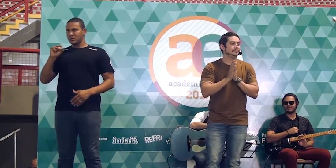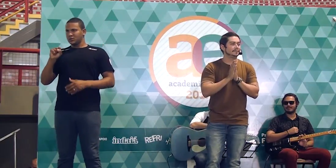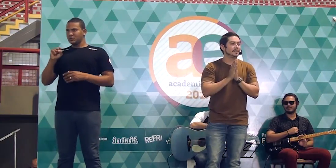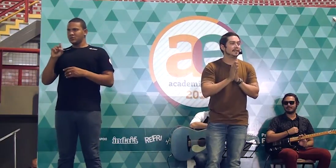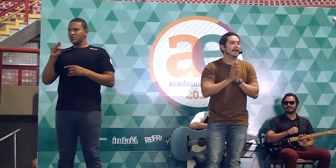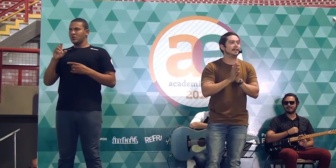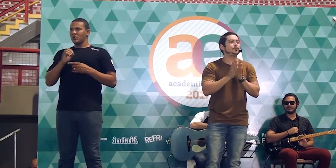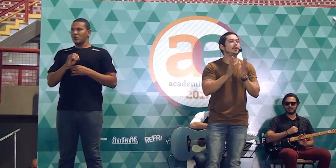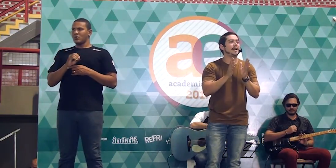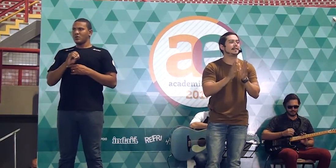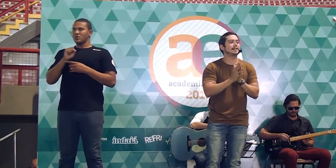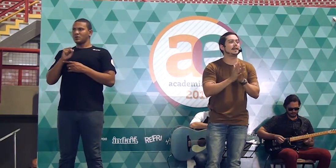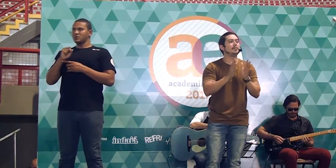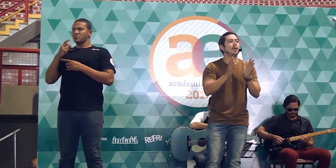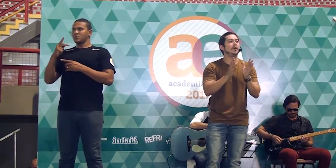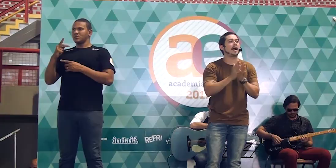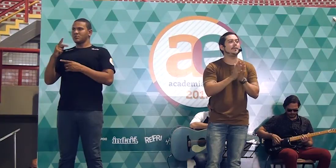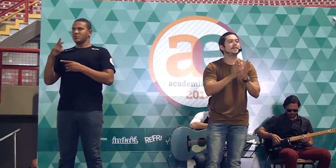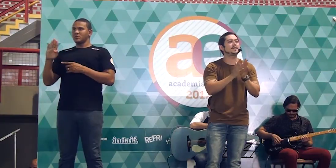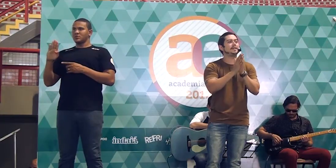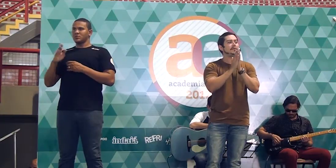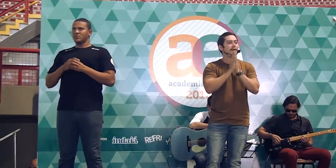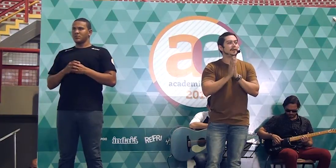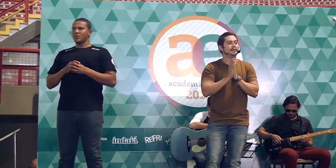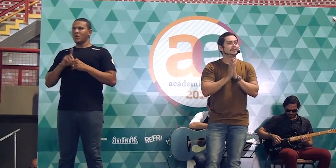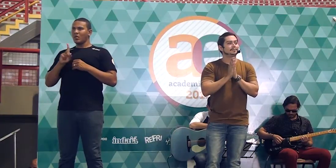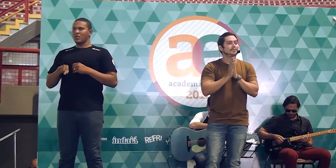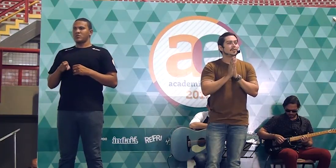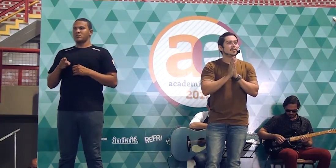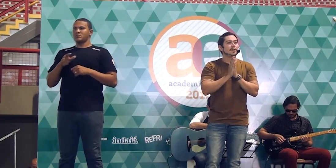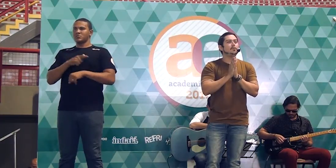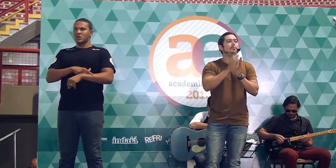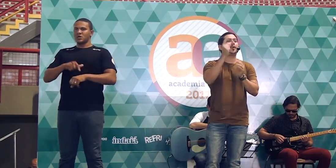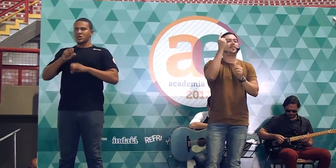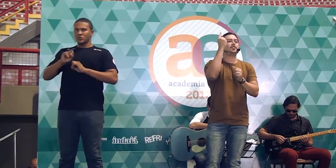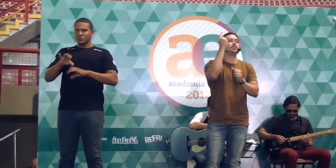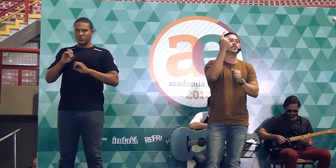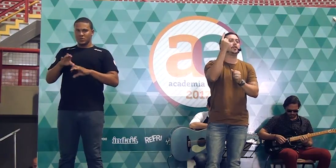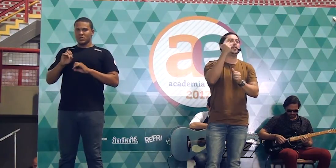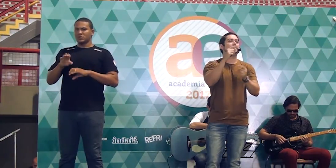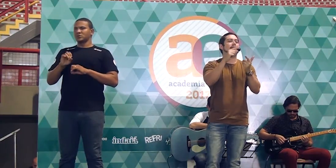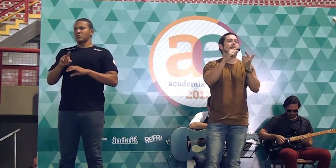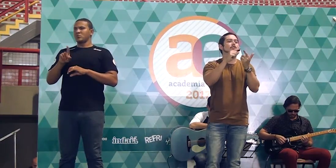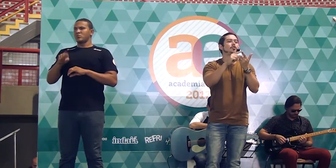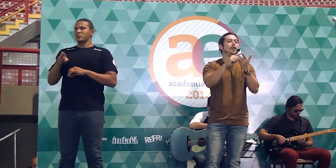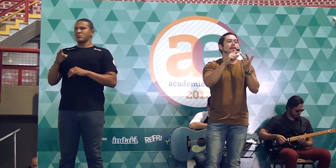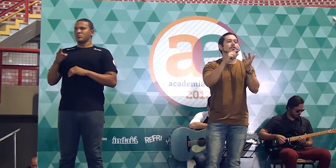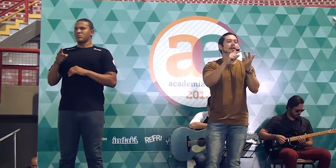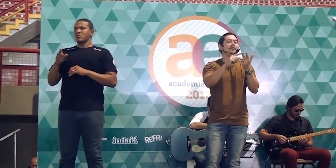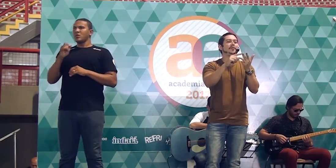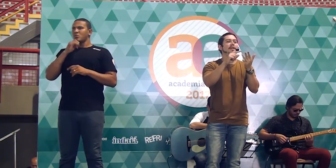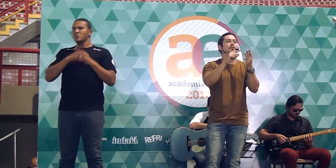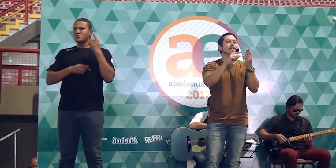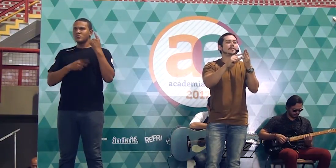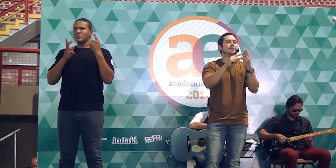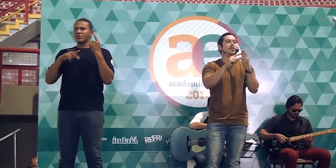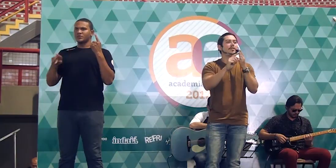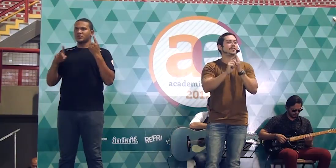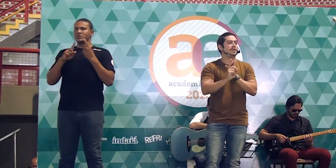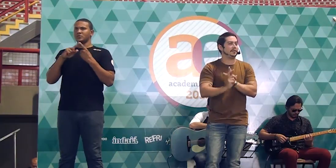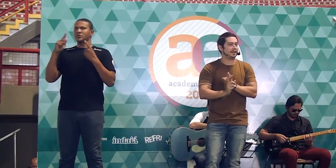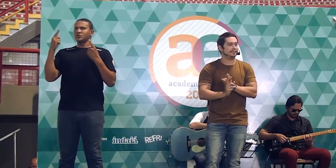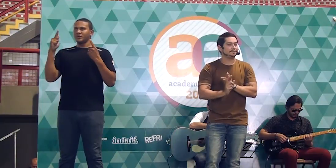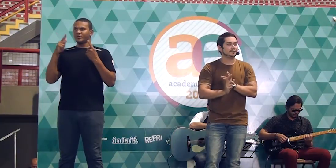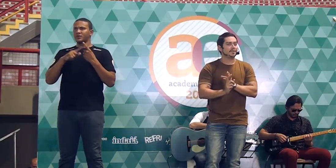OSPB, Educação Moral e Cívica. Um professor só para dar História, Geografia, Educação